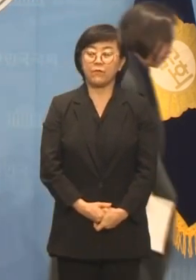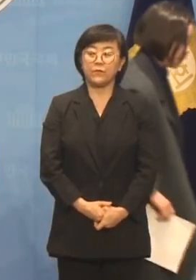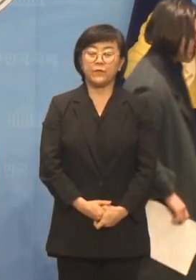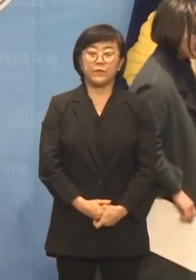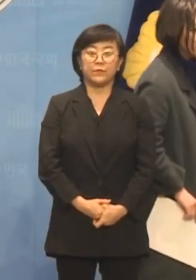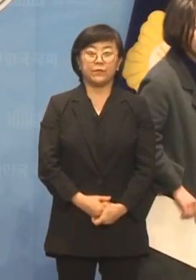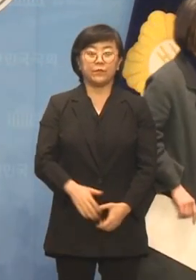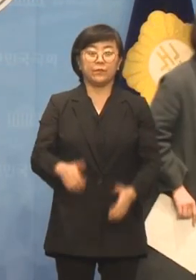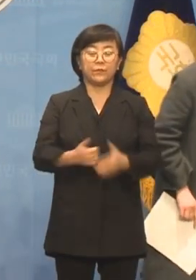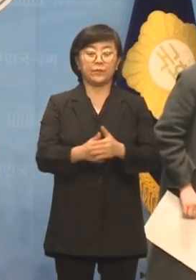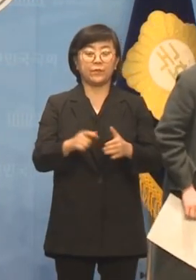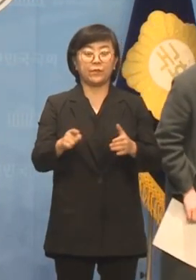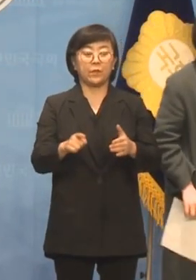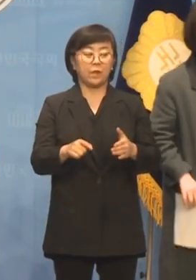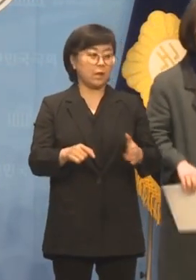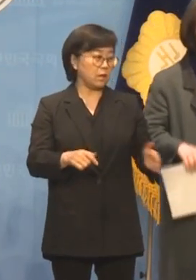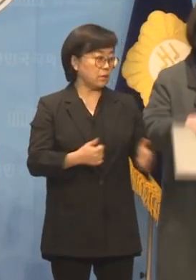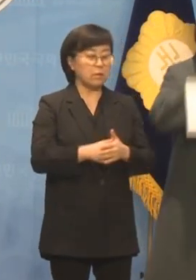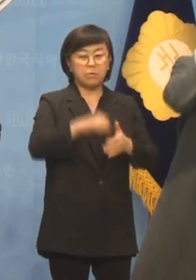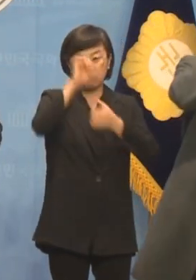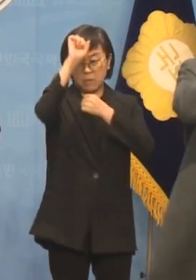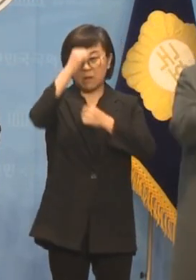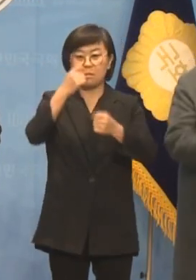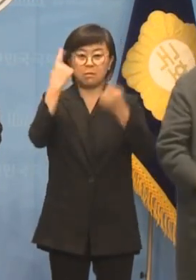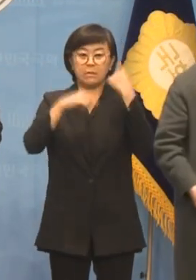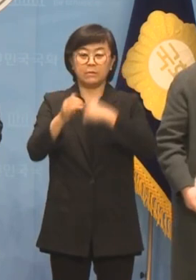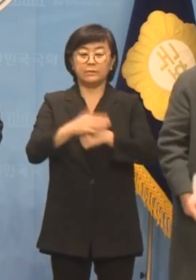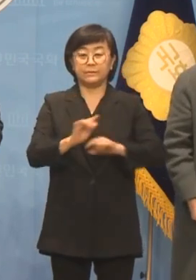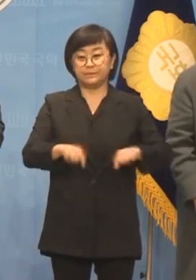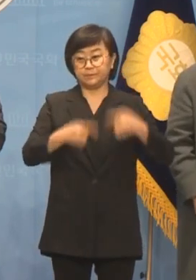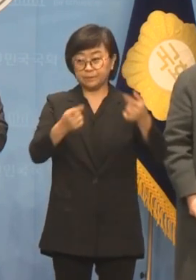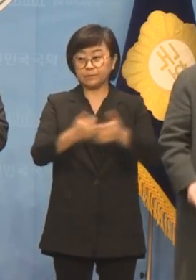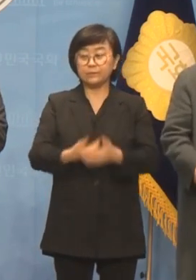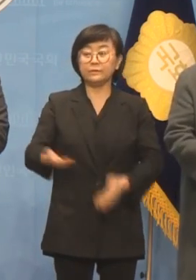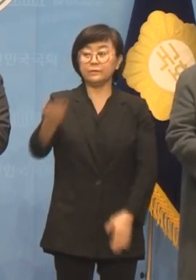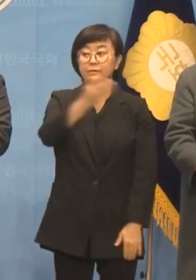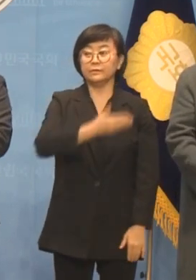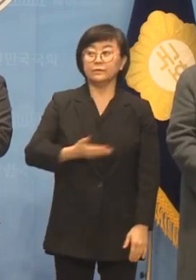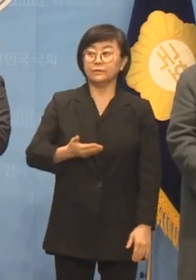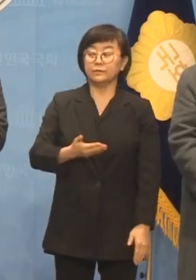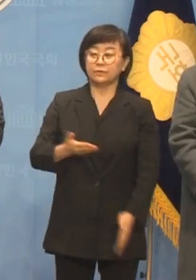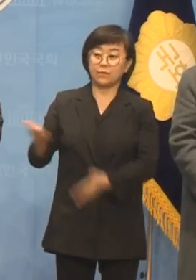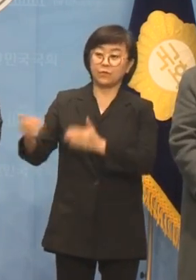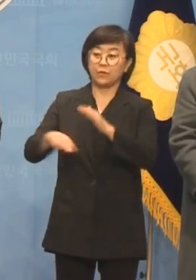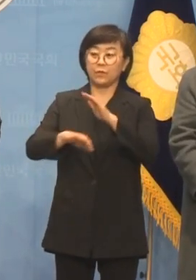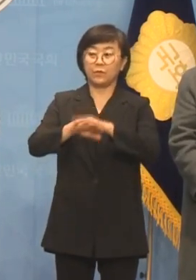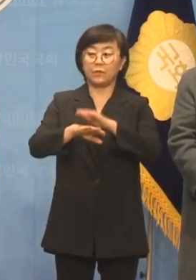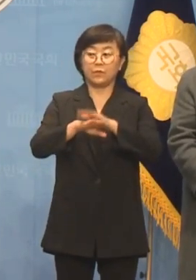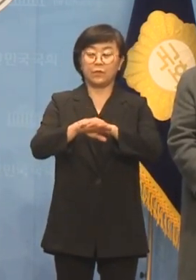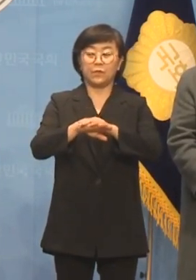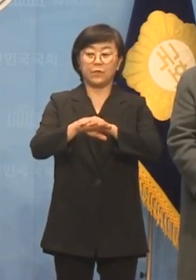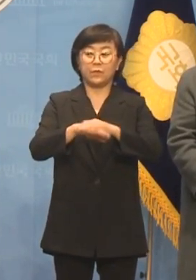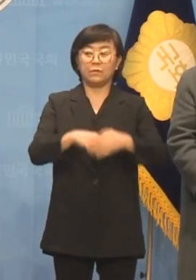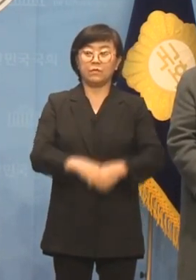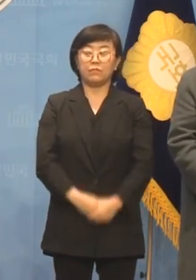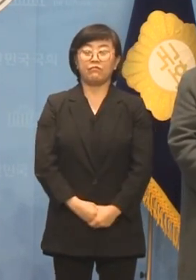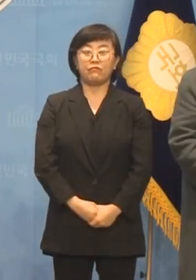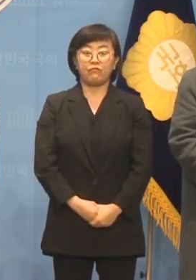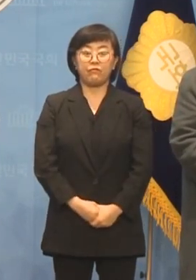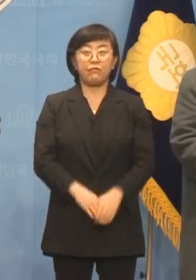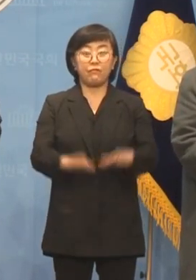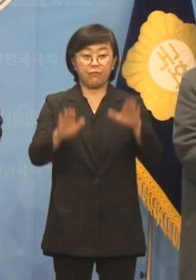네, 임세은 소장님 발목 부상인데 오셔서 감사합니다. 여러분 제 오른쪽에